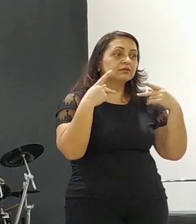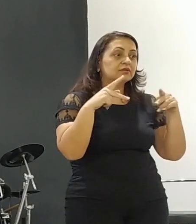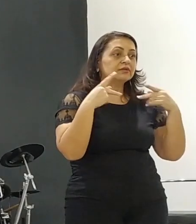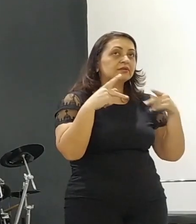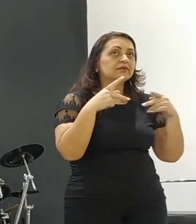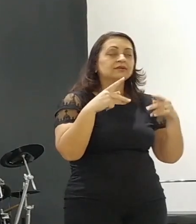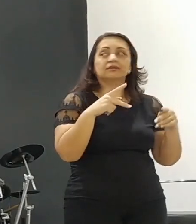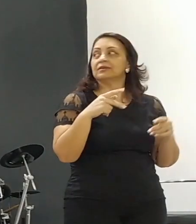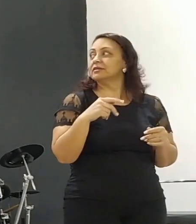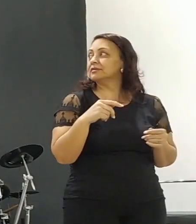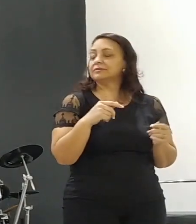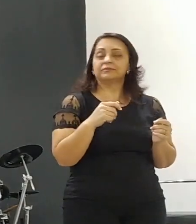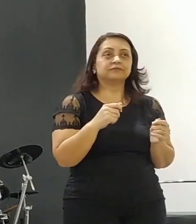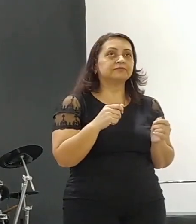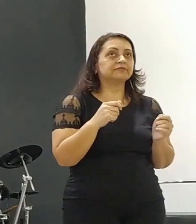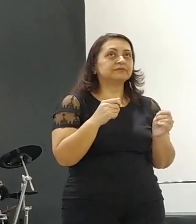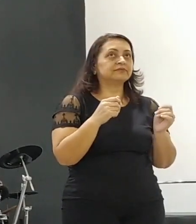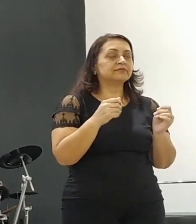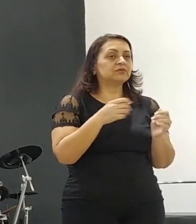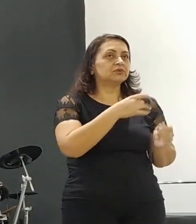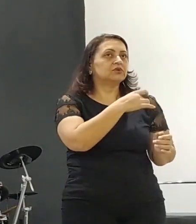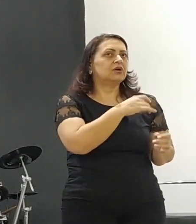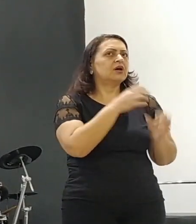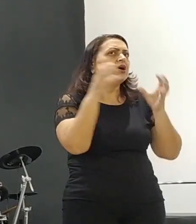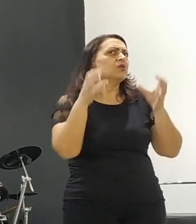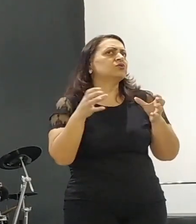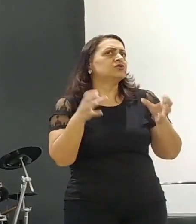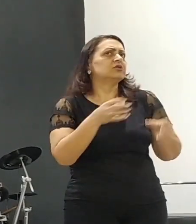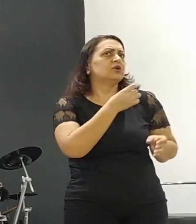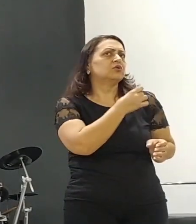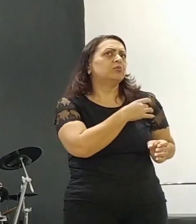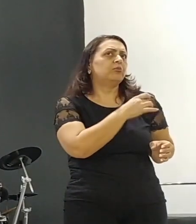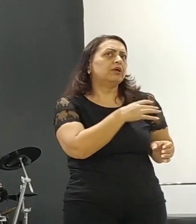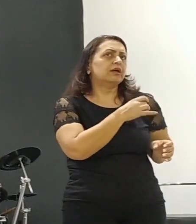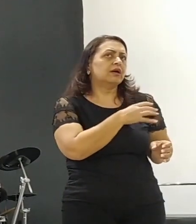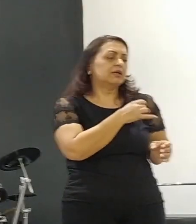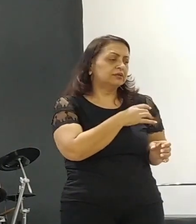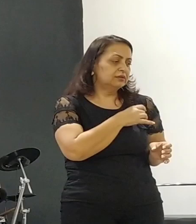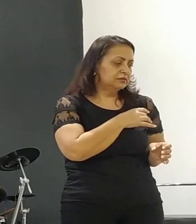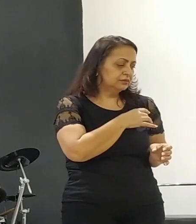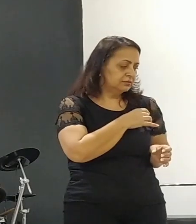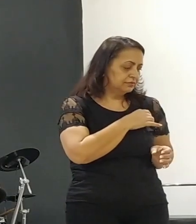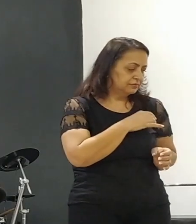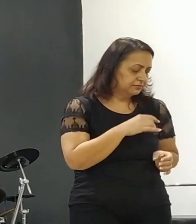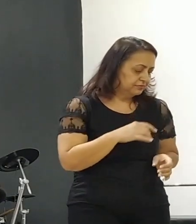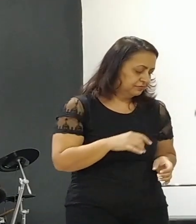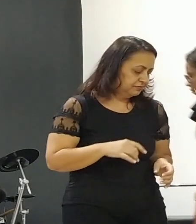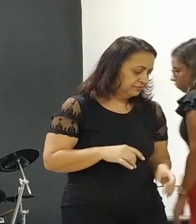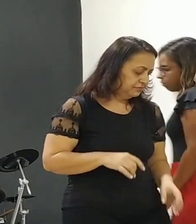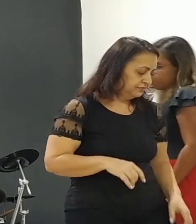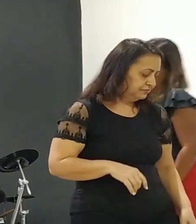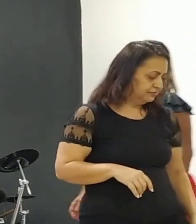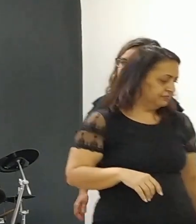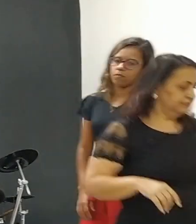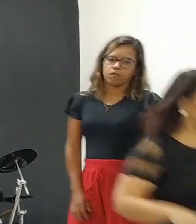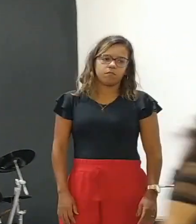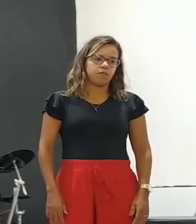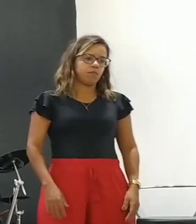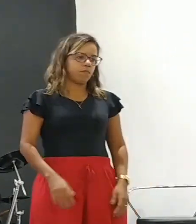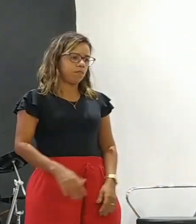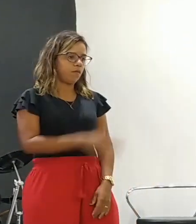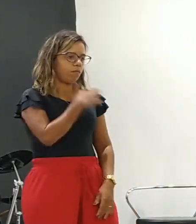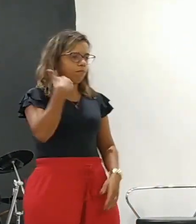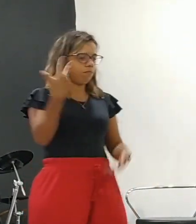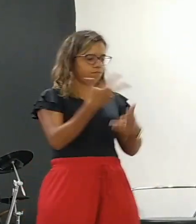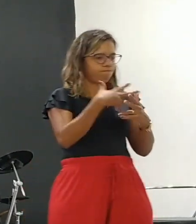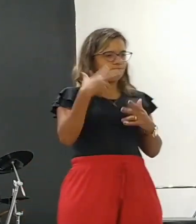morte, a tua vitória? Onde está o pecado, o teu aguilhão? E ele mesmo responde: tragada foi a morte na